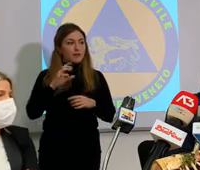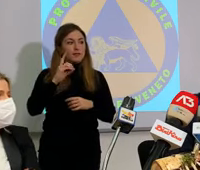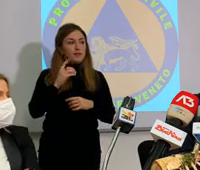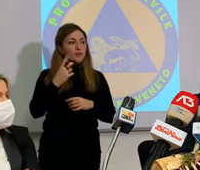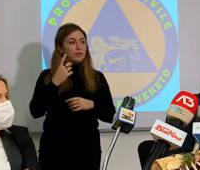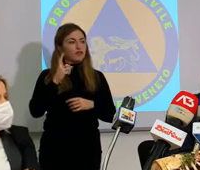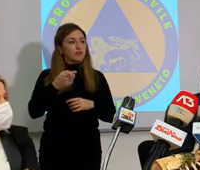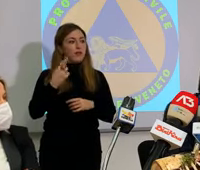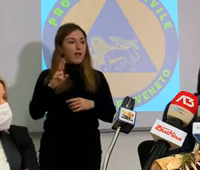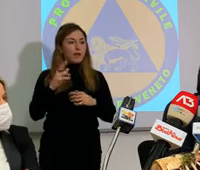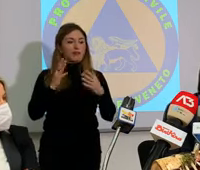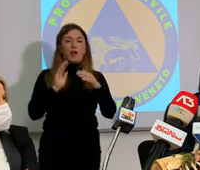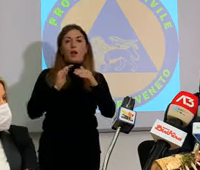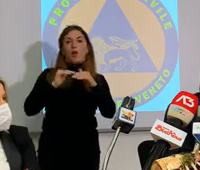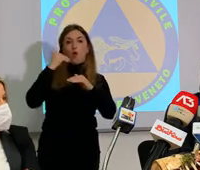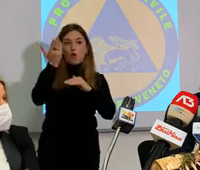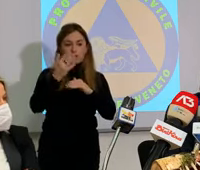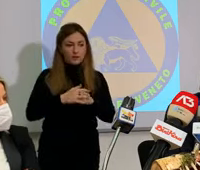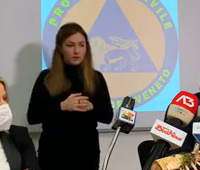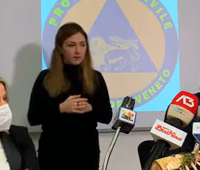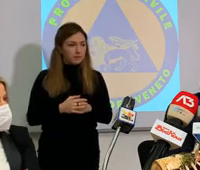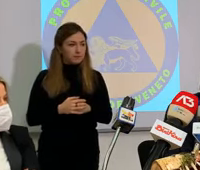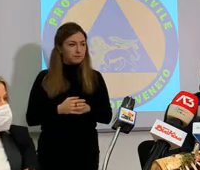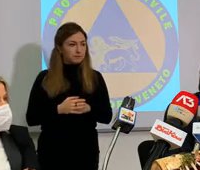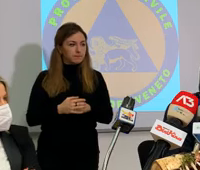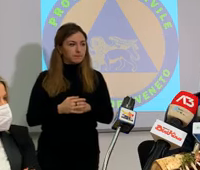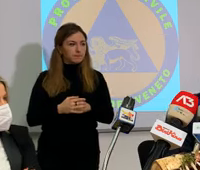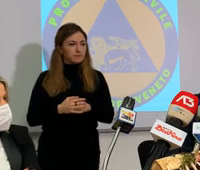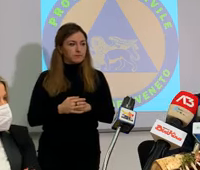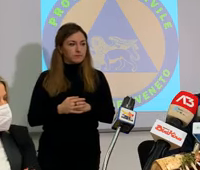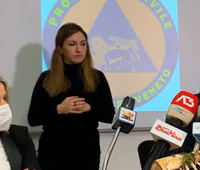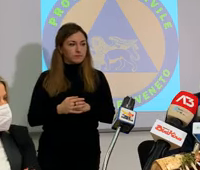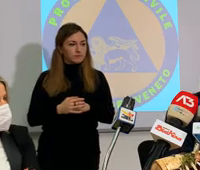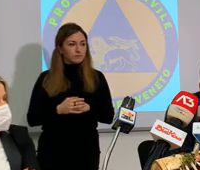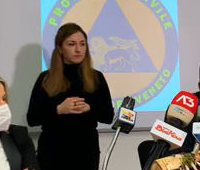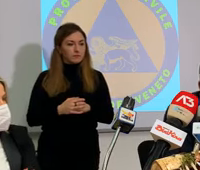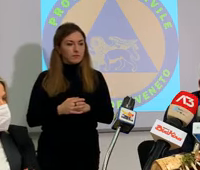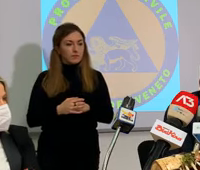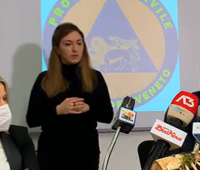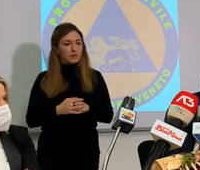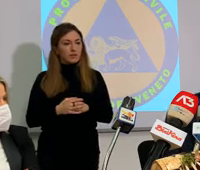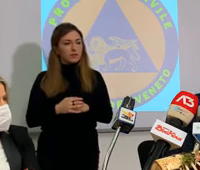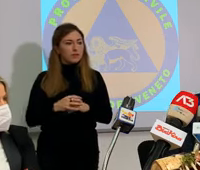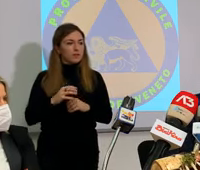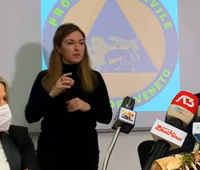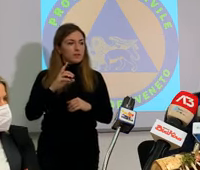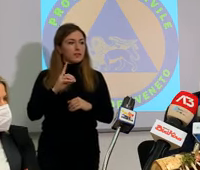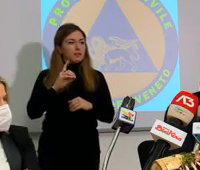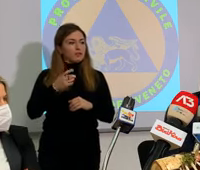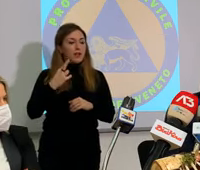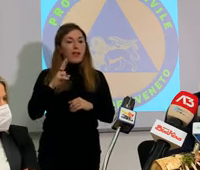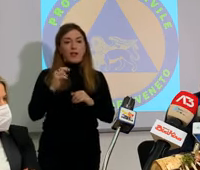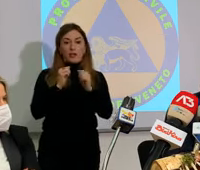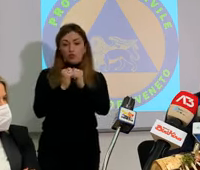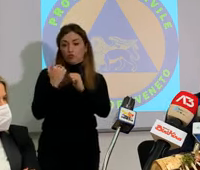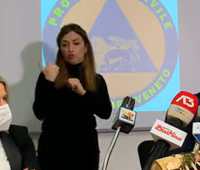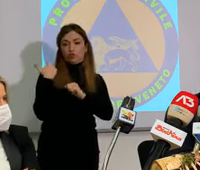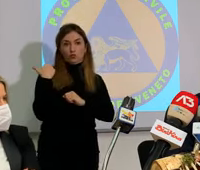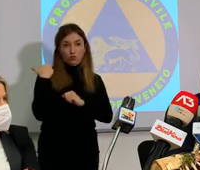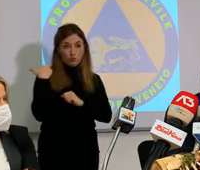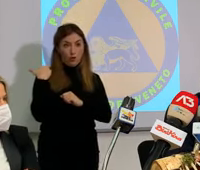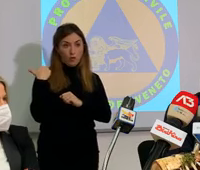da 840 poi l'anno successivo è stato lei è stata la dgr 782 del giugno di giugno